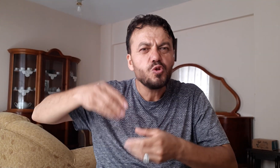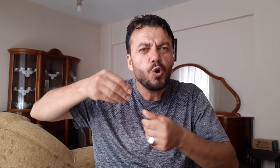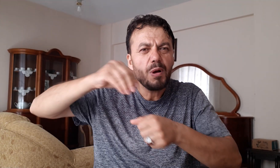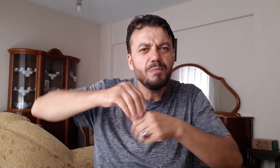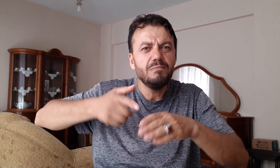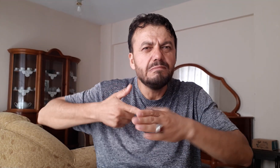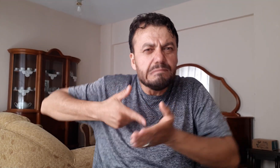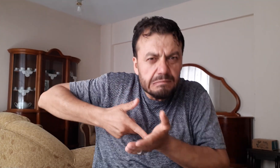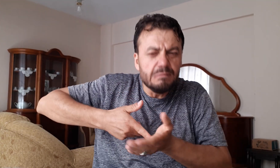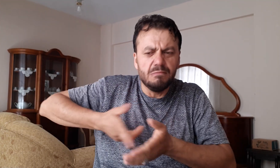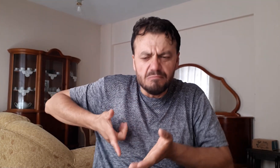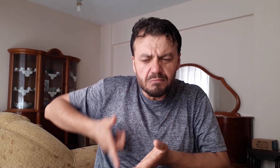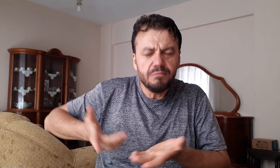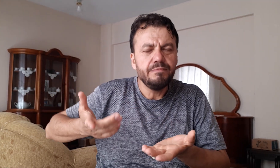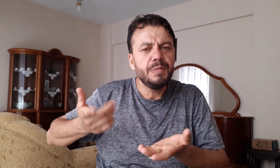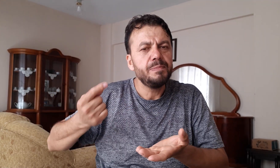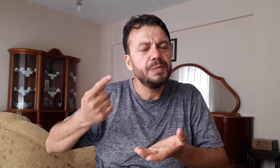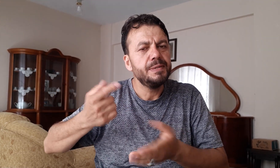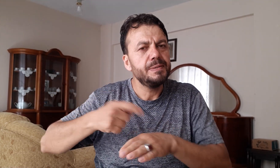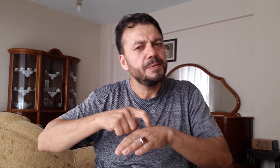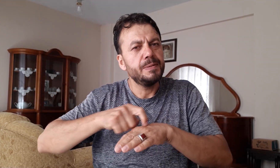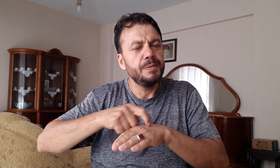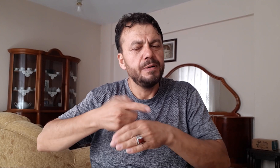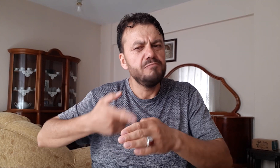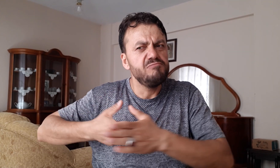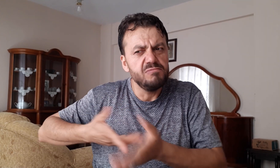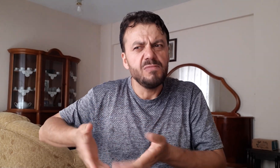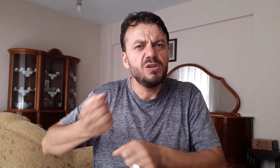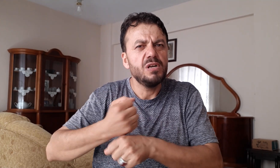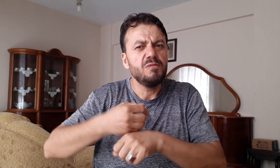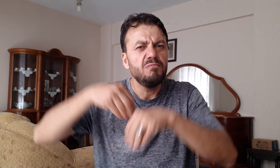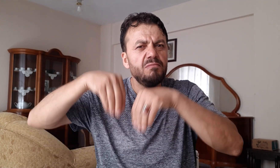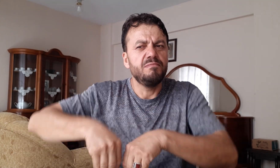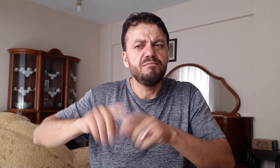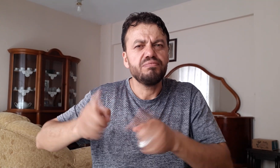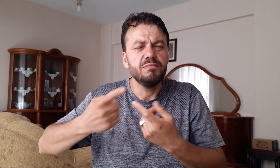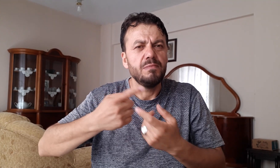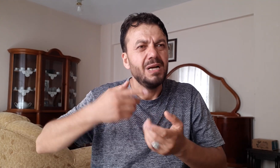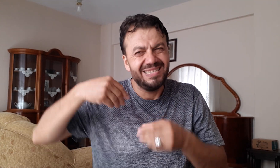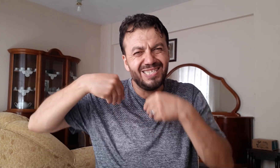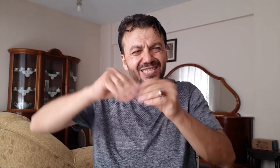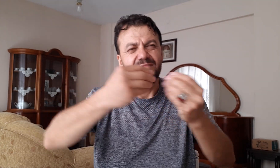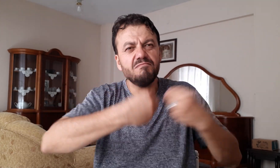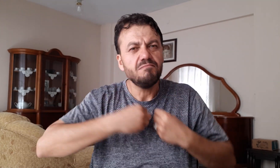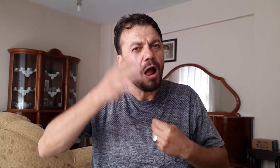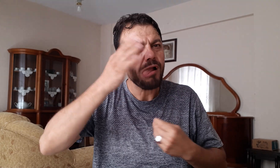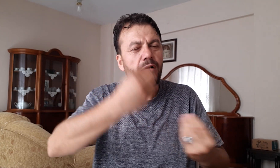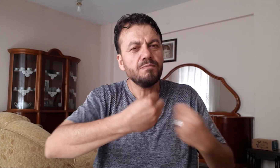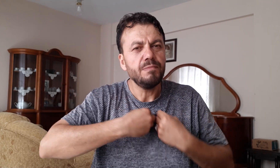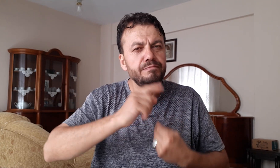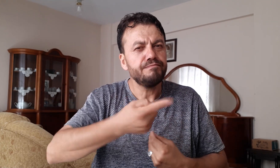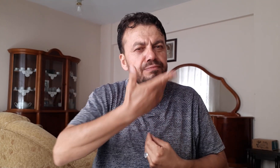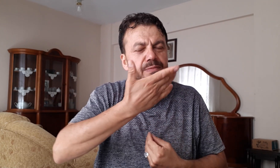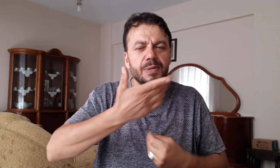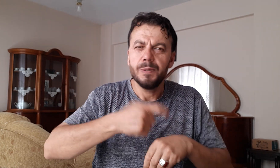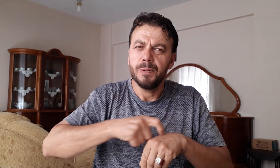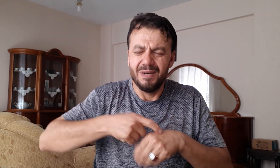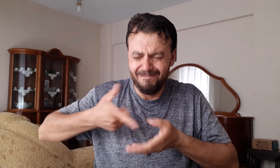Sonra takılmış birden. Biraz sinirlenmiş, demiş ki taş var yani içinde, niye bana